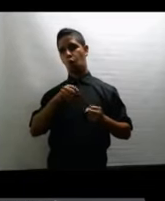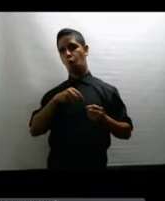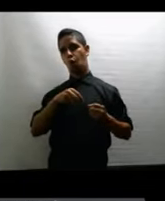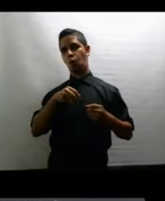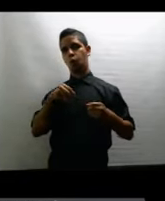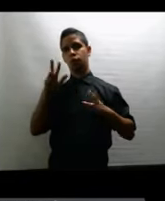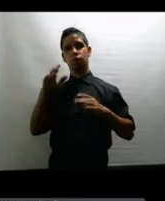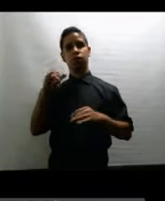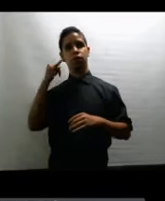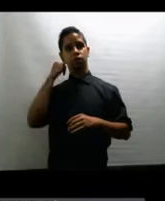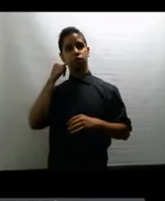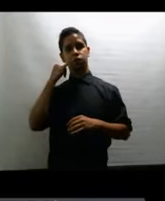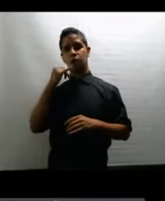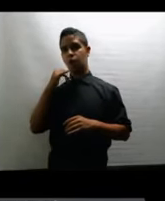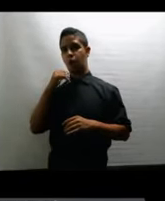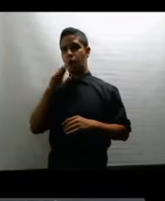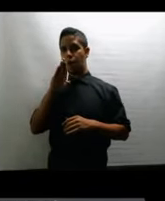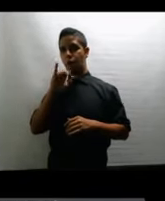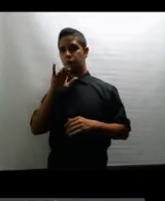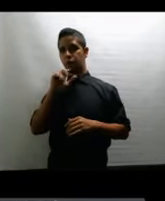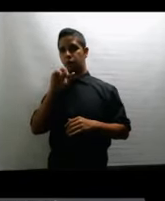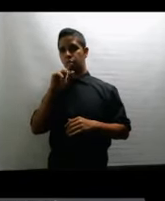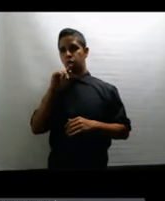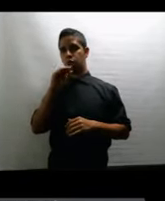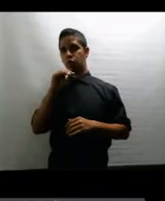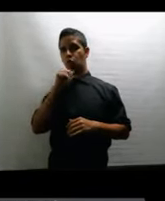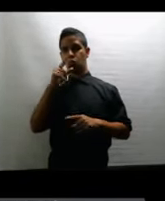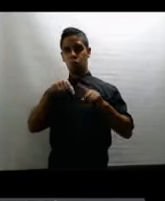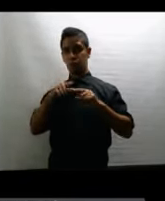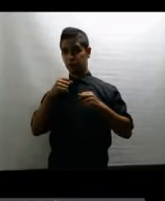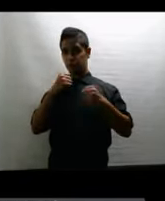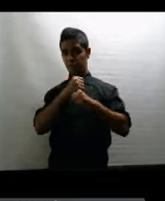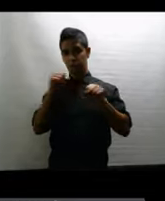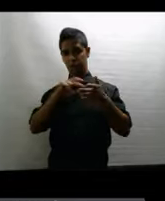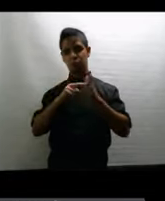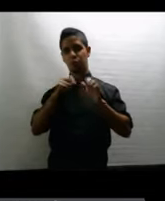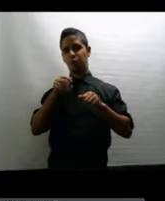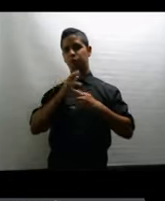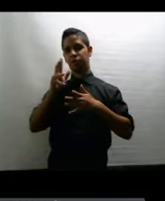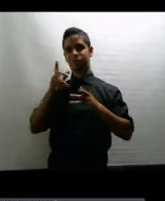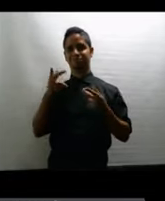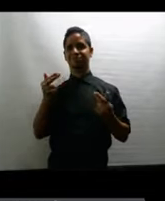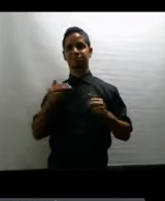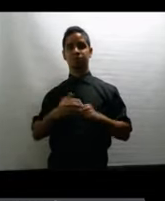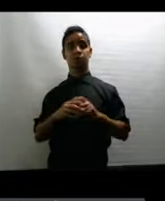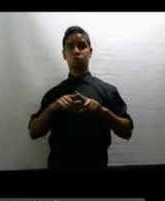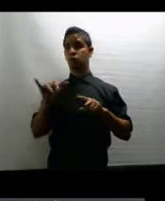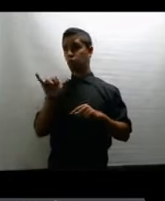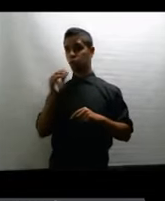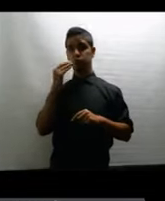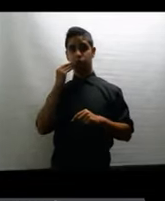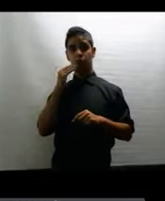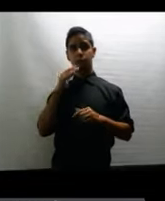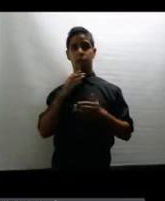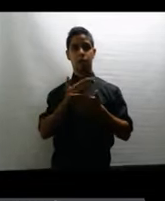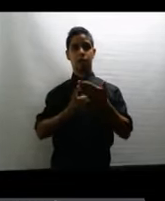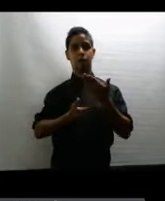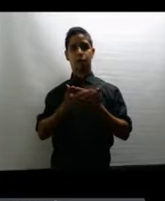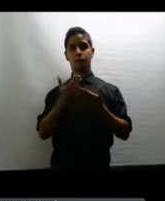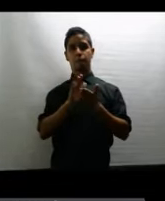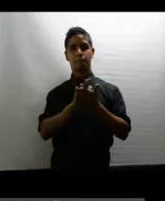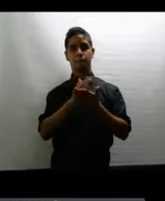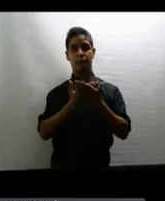Ni el bicarbonato lo salvó. Exacto. Las manchas en la porcelana de los lavamanos, de los inodoros, de las superficies de plástico pueden